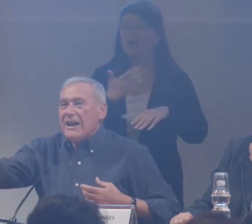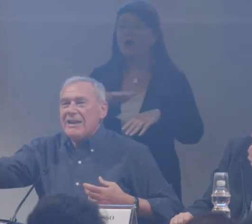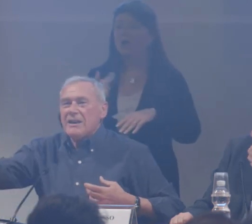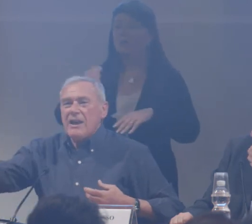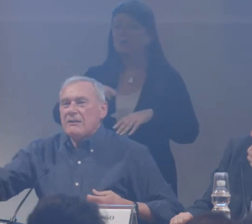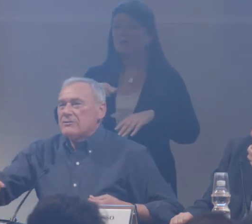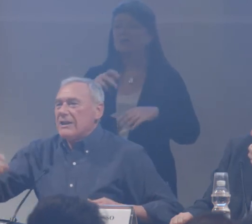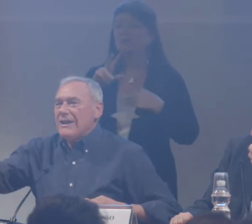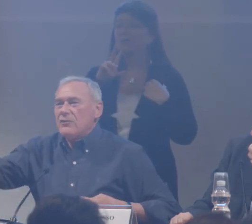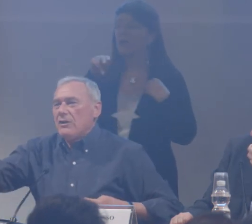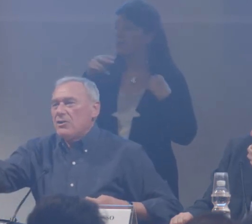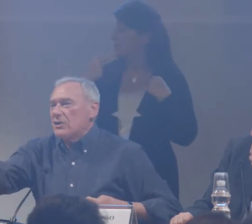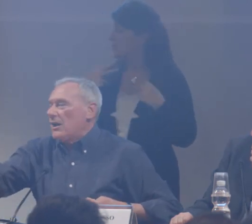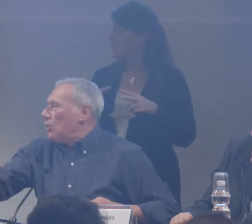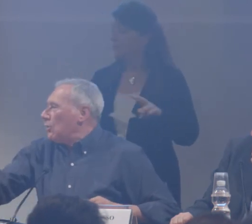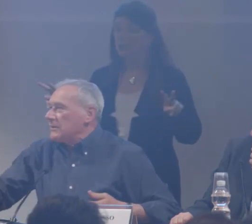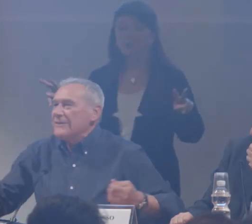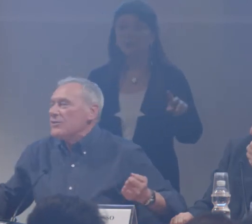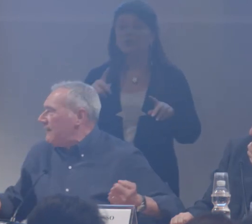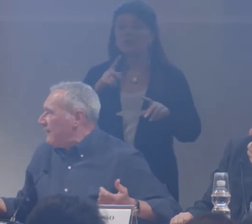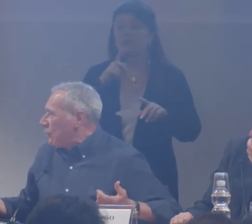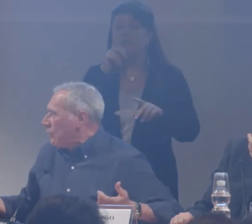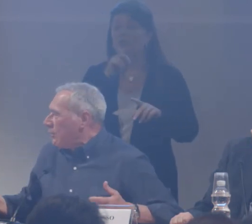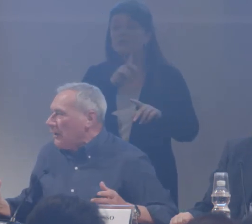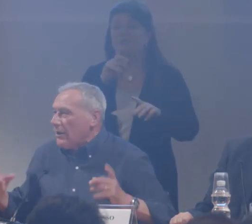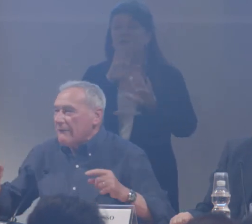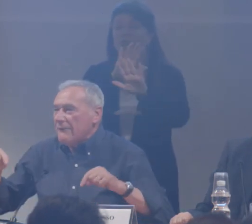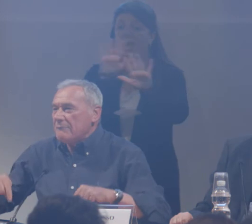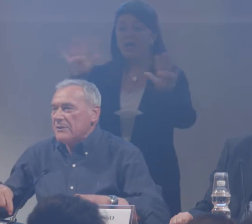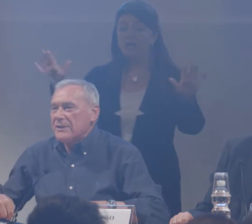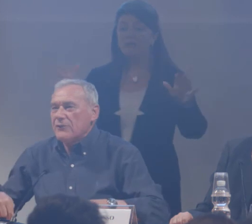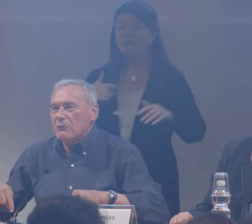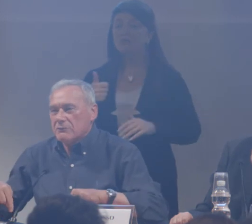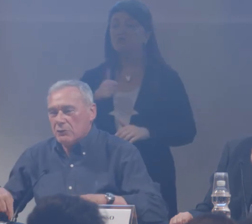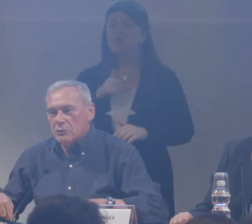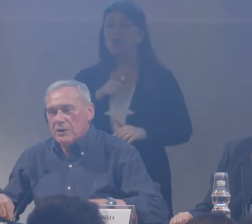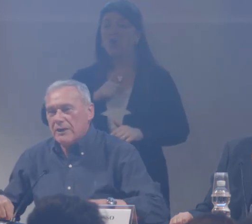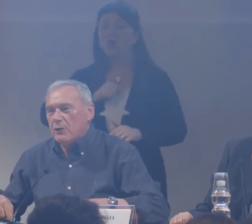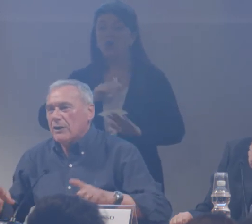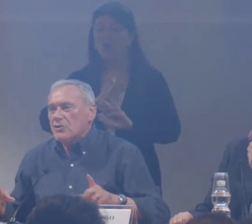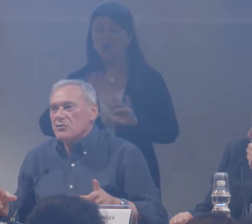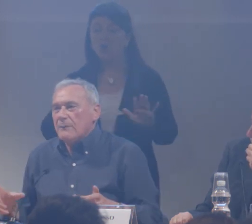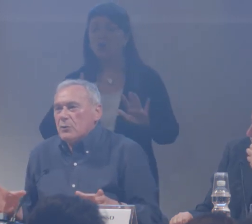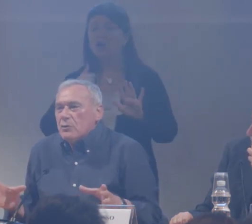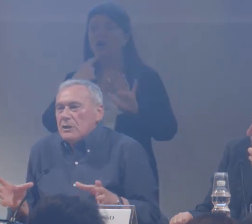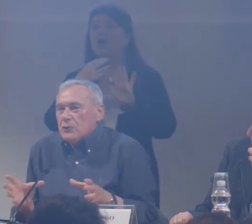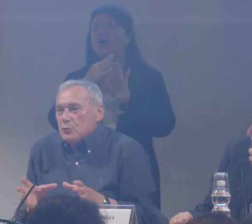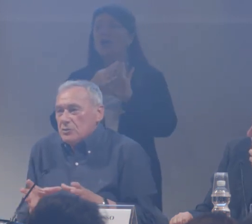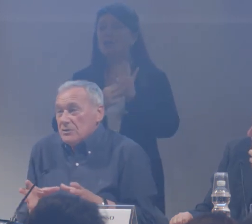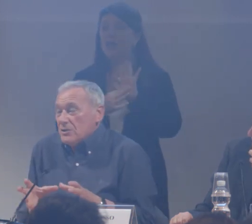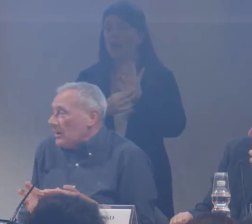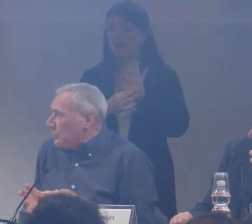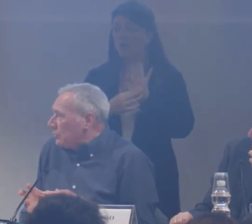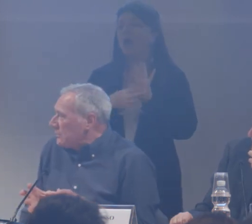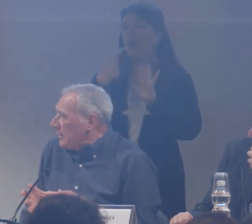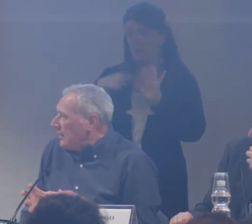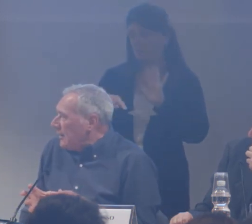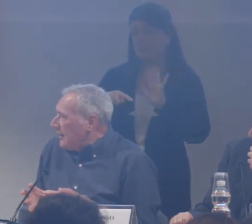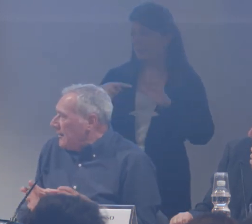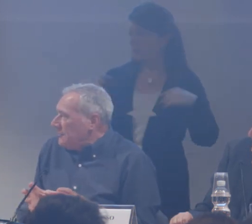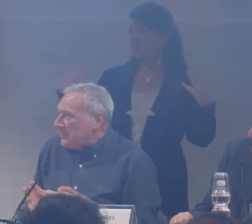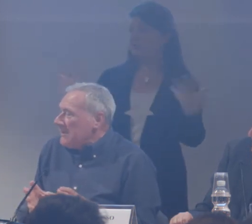diceva: silenzio, esce la corte, e si trovava solo. No, allora va preteso, secondo una regola, che ci dovevamo riunire tutti dietro la